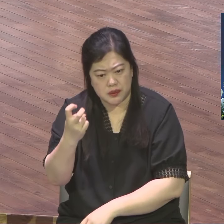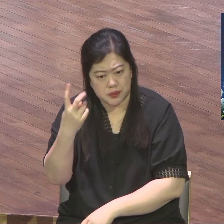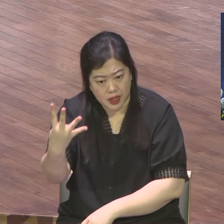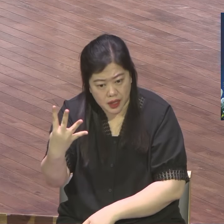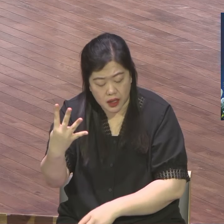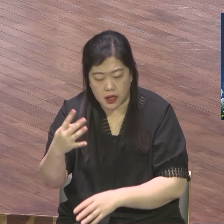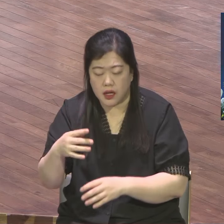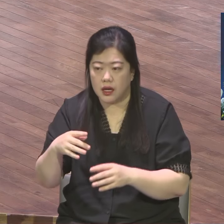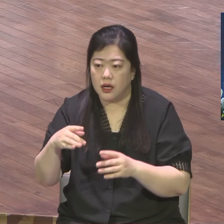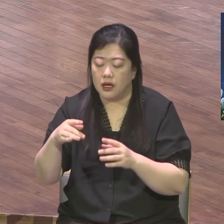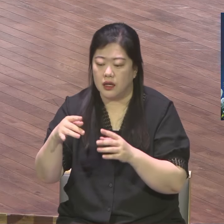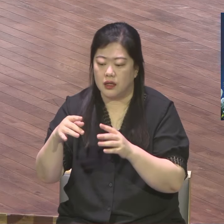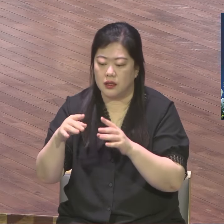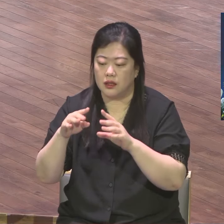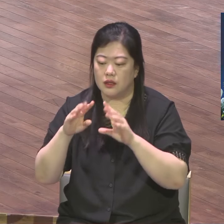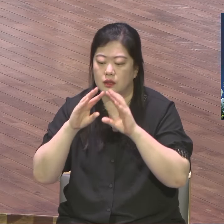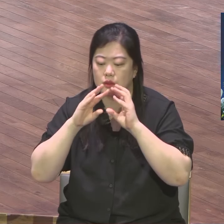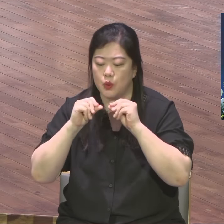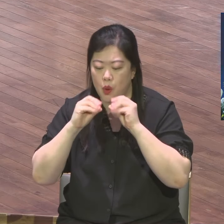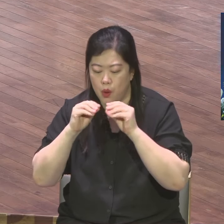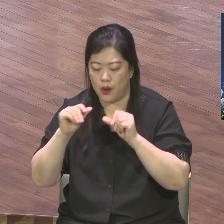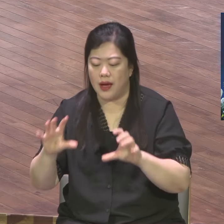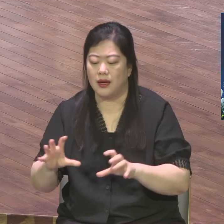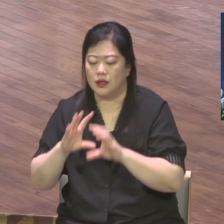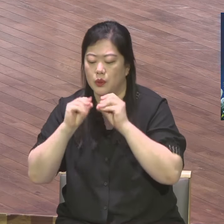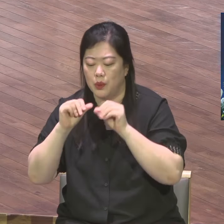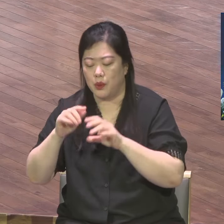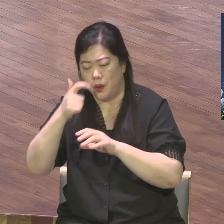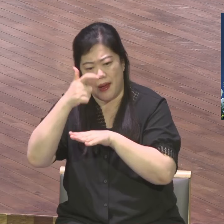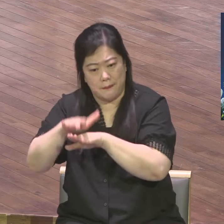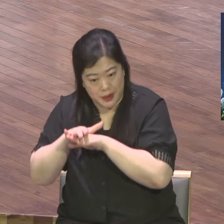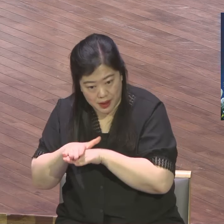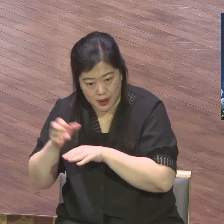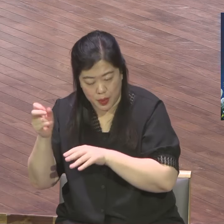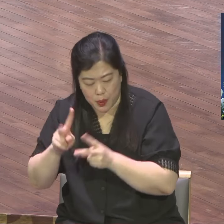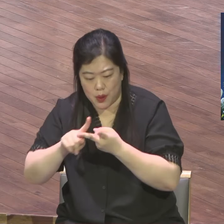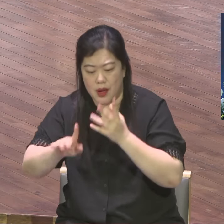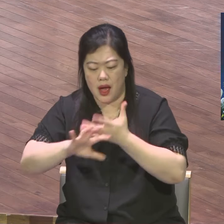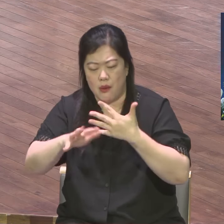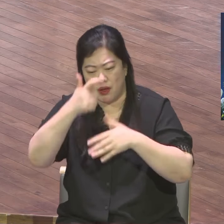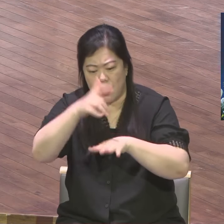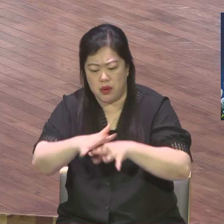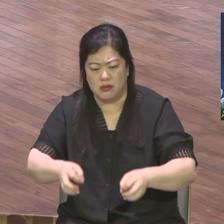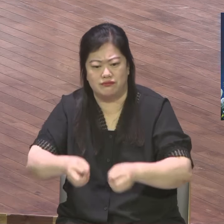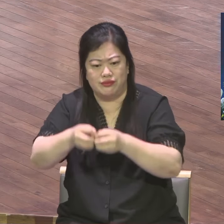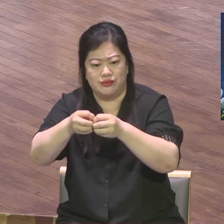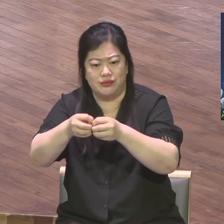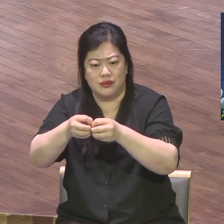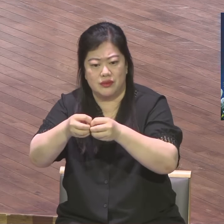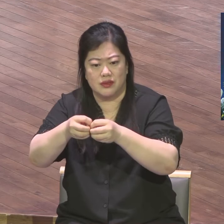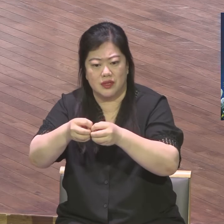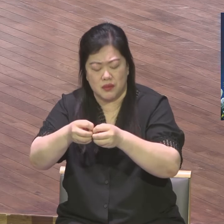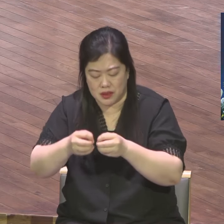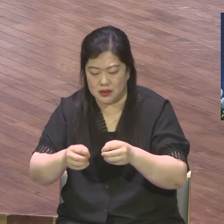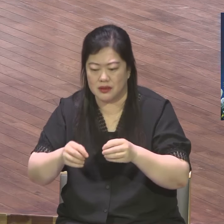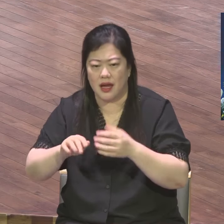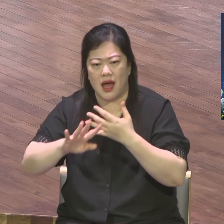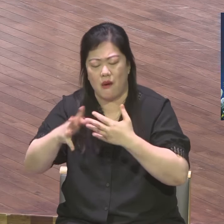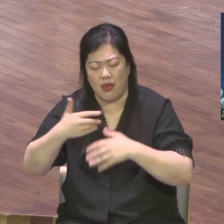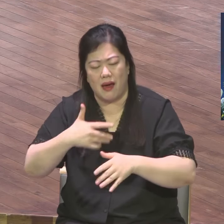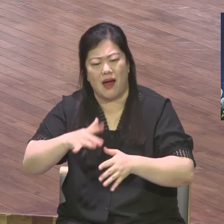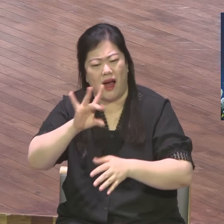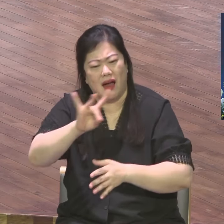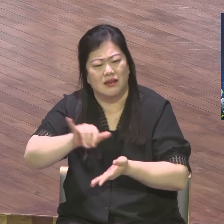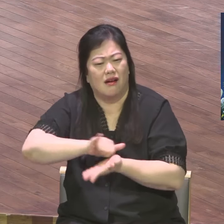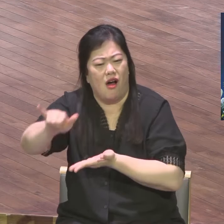되면 토요 핵심을 그 현지에서 그렇게 드리는 스케줄이 여러 차례 있고 상황